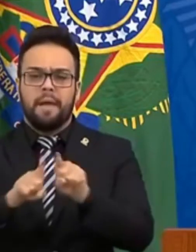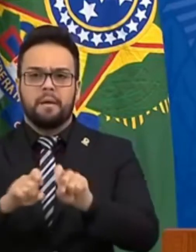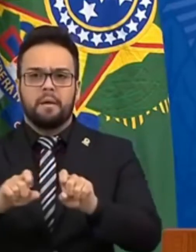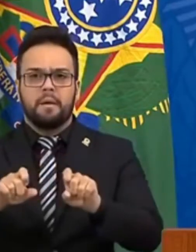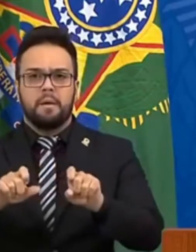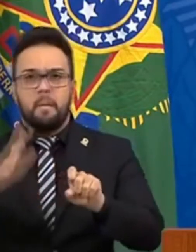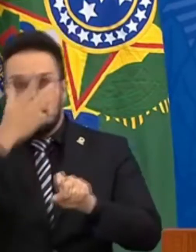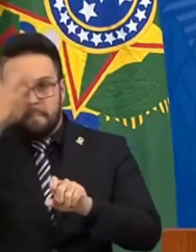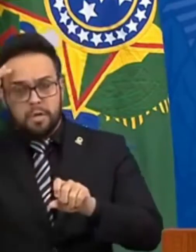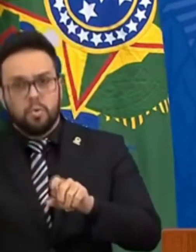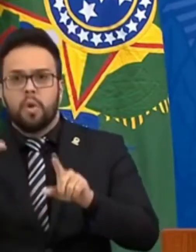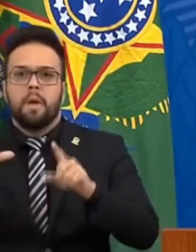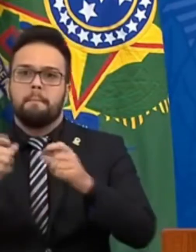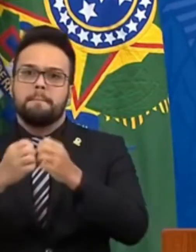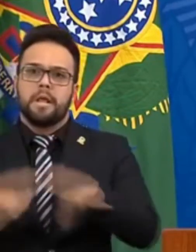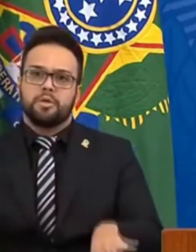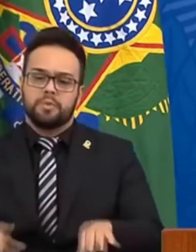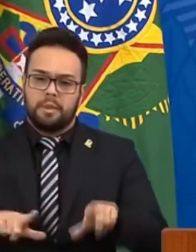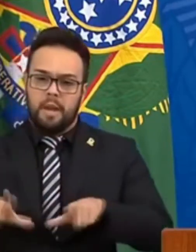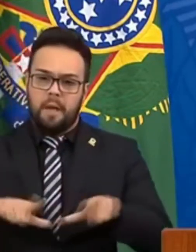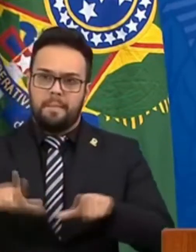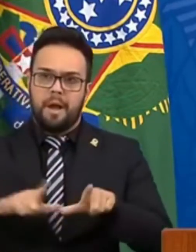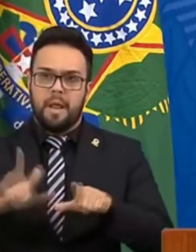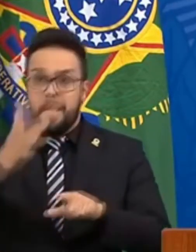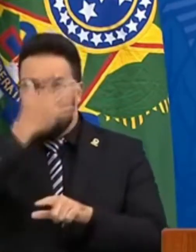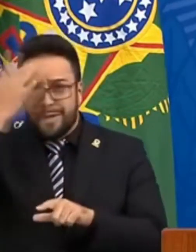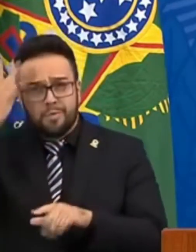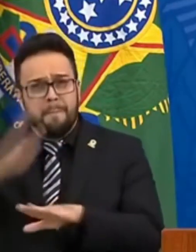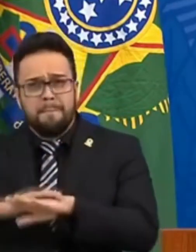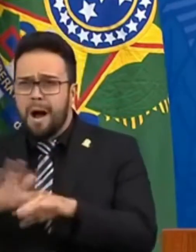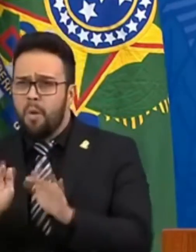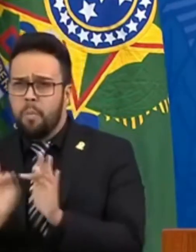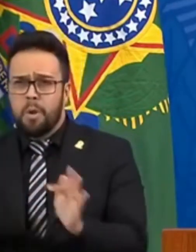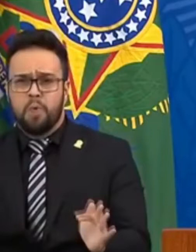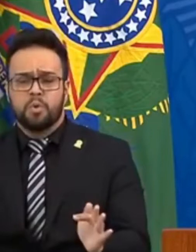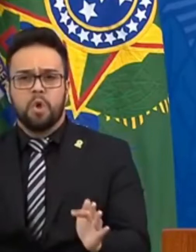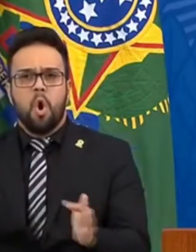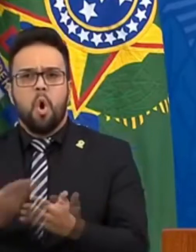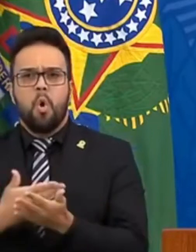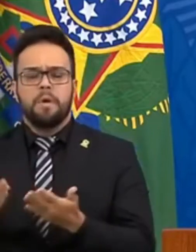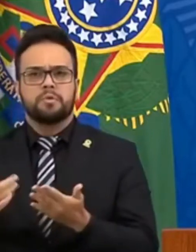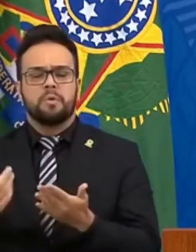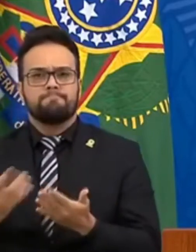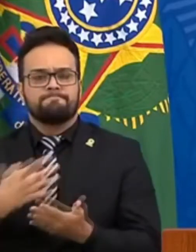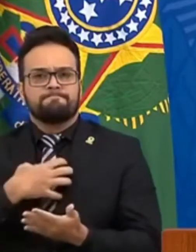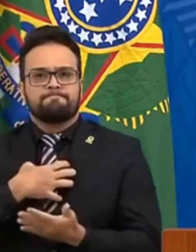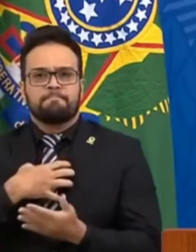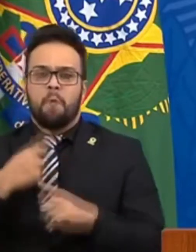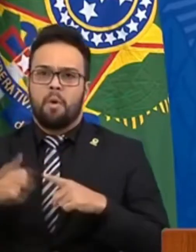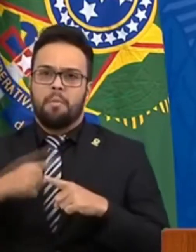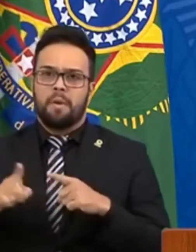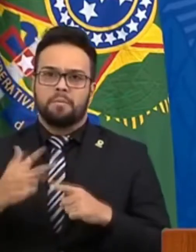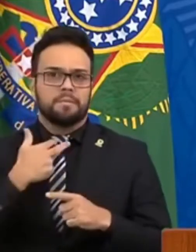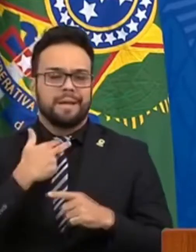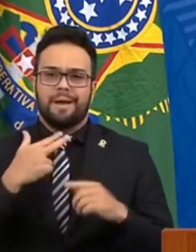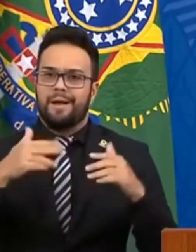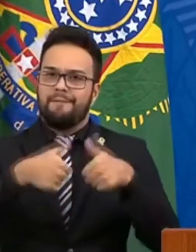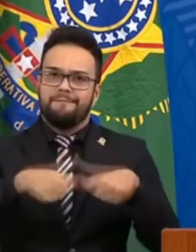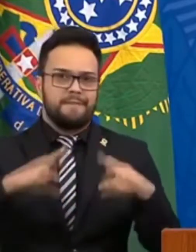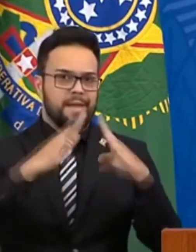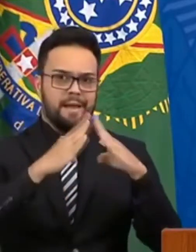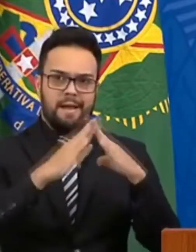as pessoas mais humildes começaram a sentir primeira do problema estas não pode ficar em casa por um